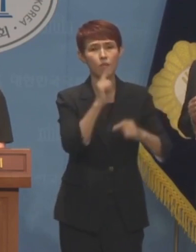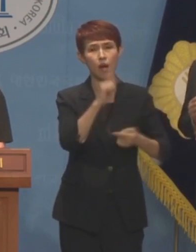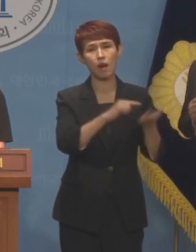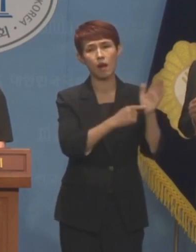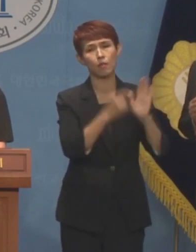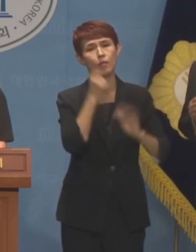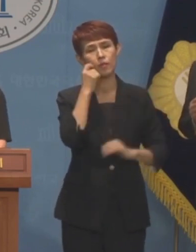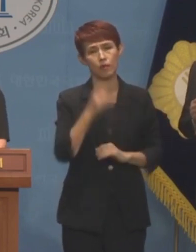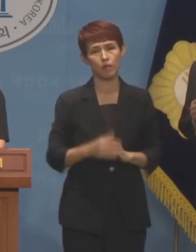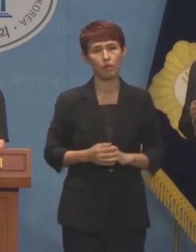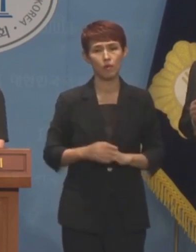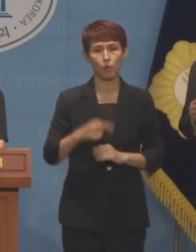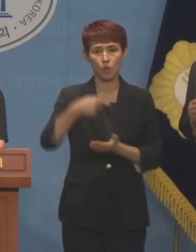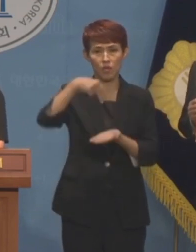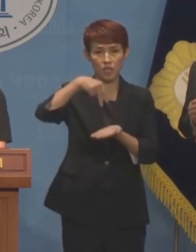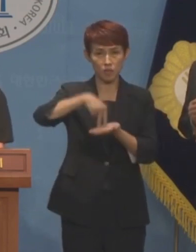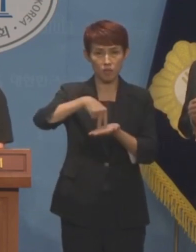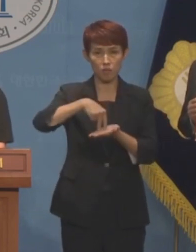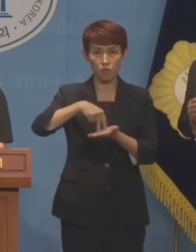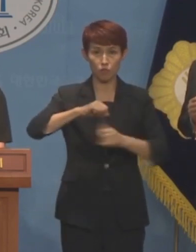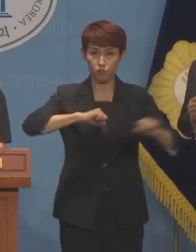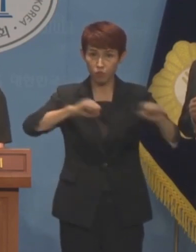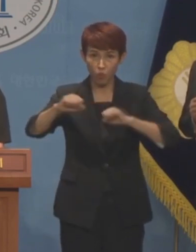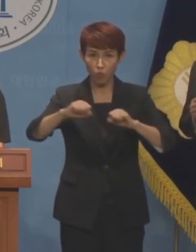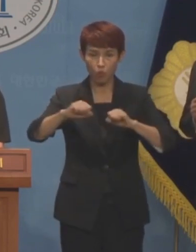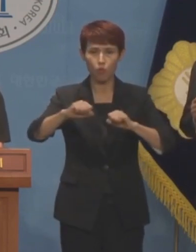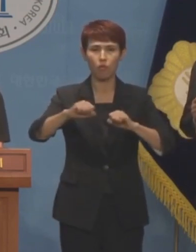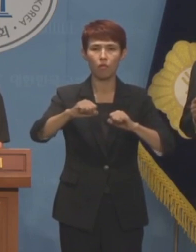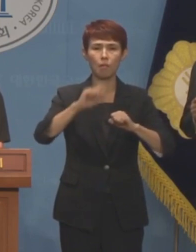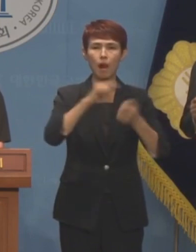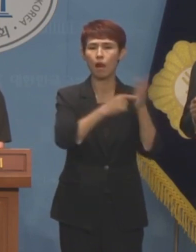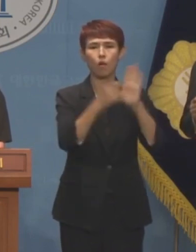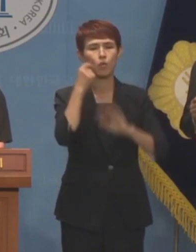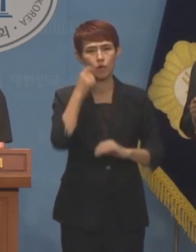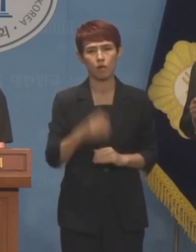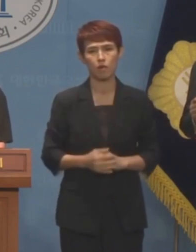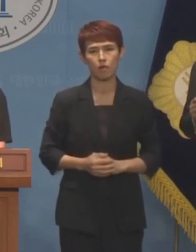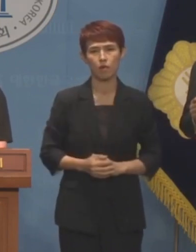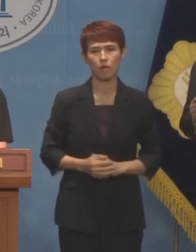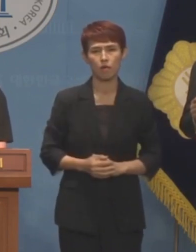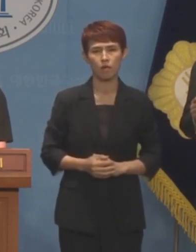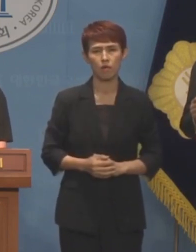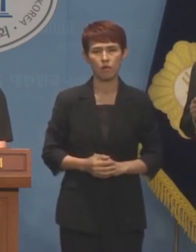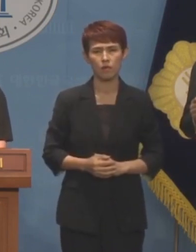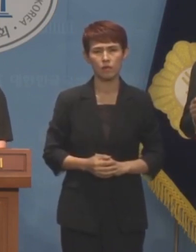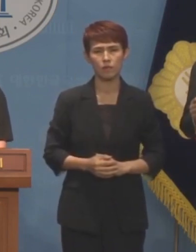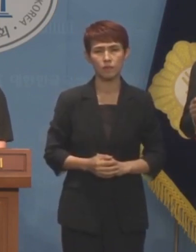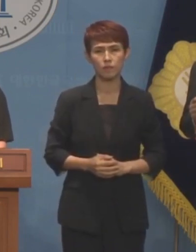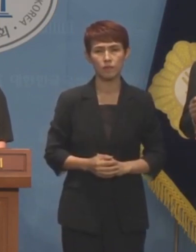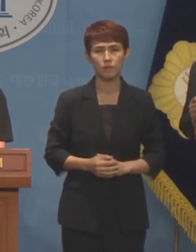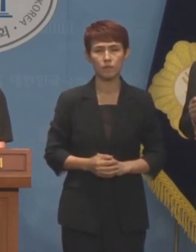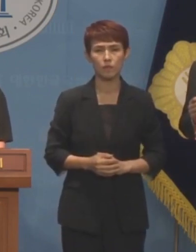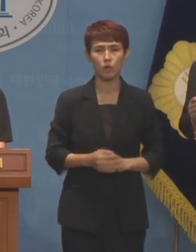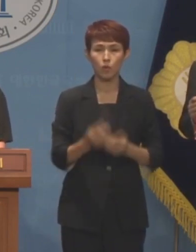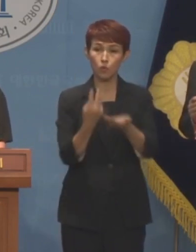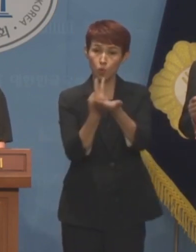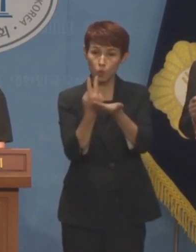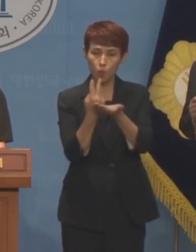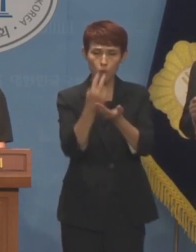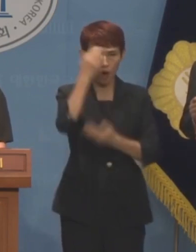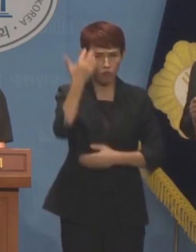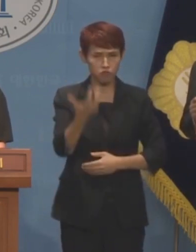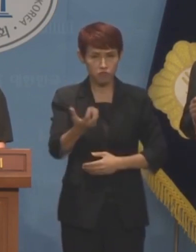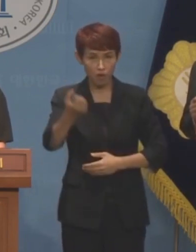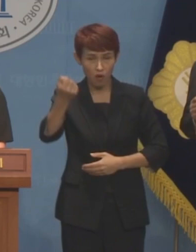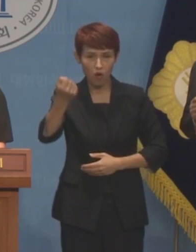않습니다. 상하이 임시정부 부정하는 것입니다. 최근에 낙성대 연구소에서는 독도는 대한민국의 영토라고